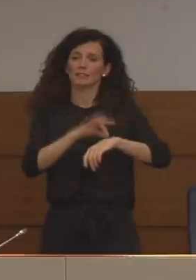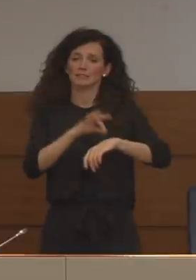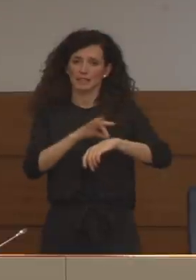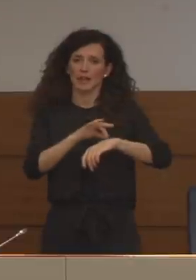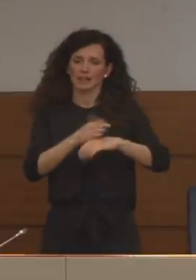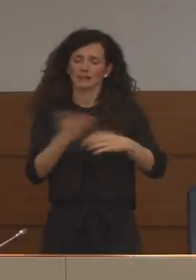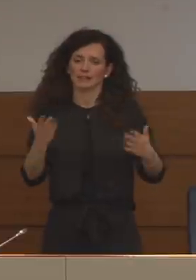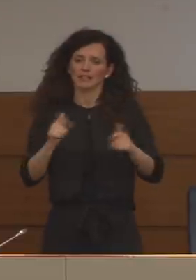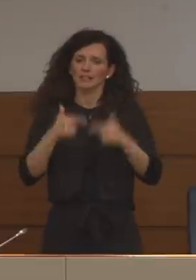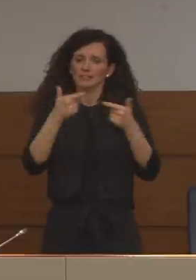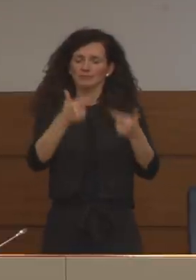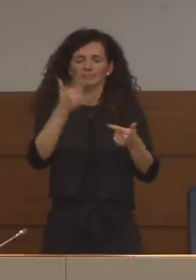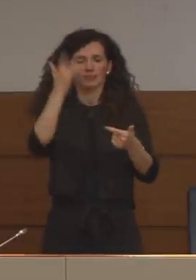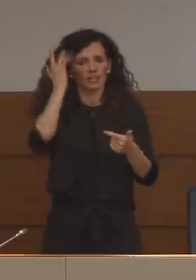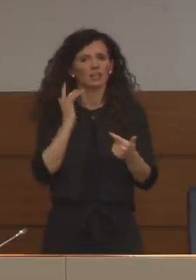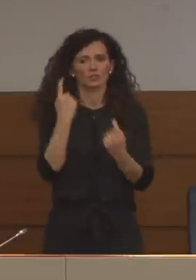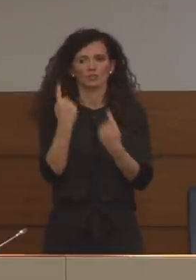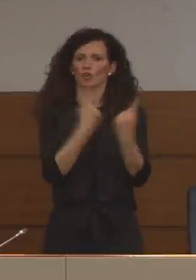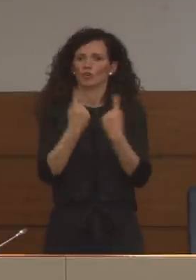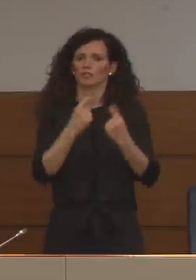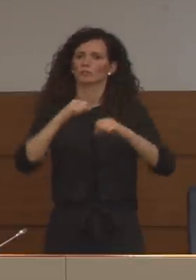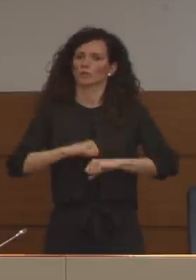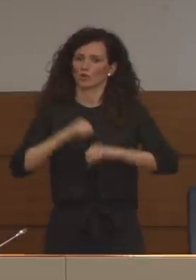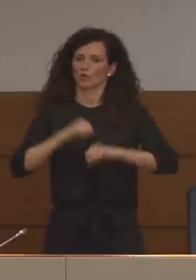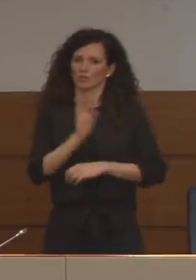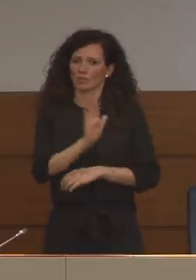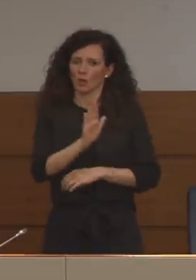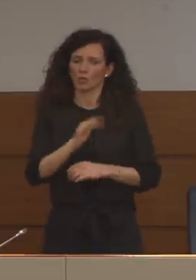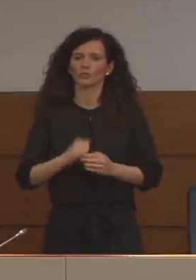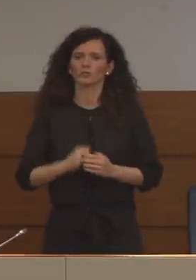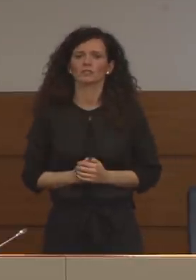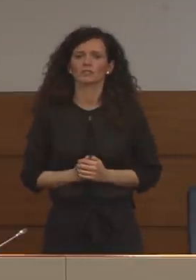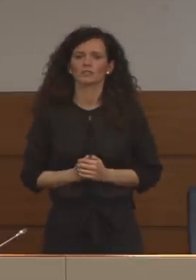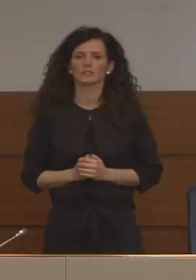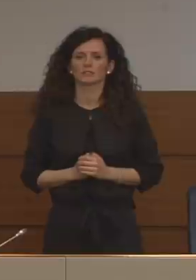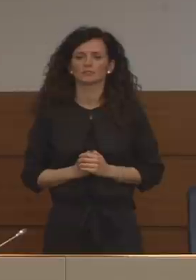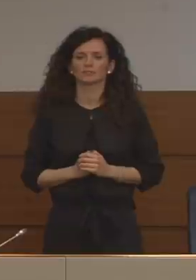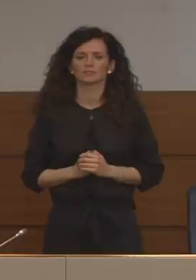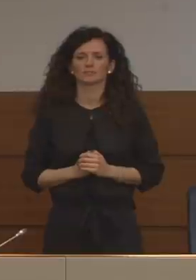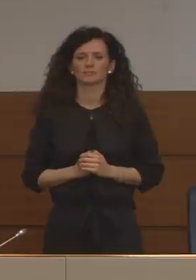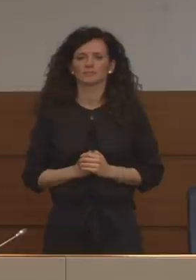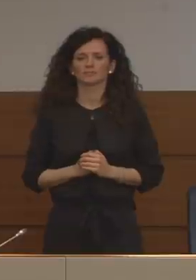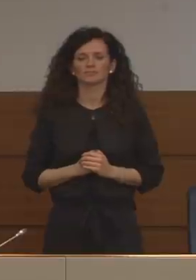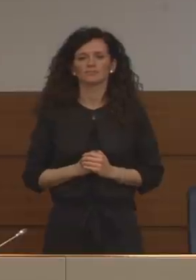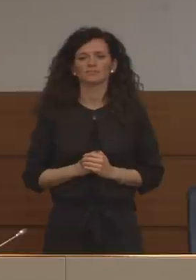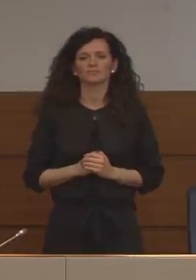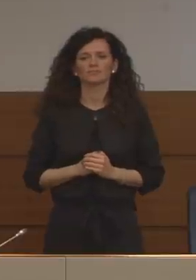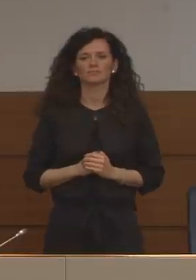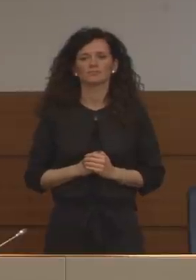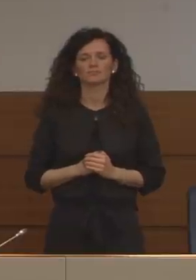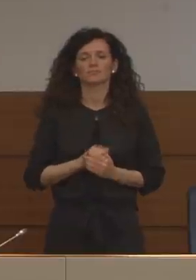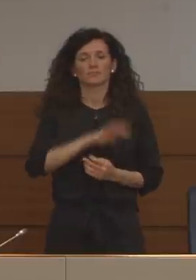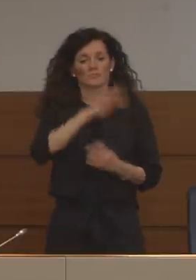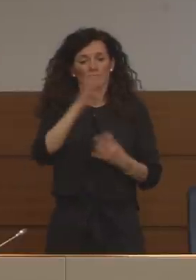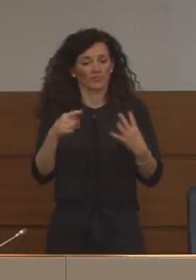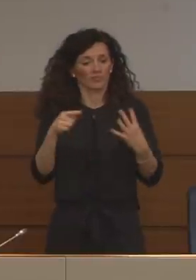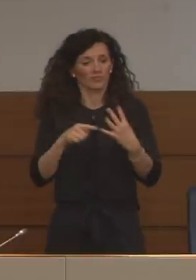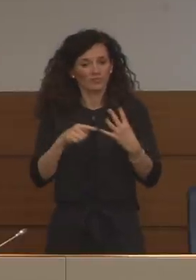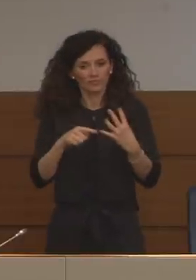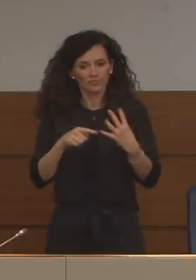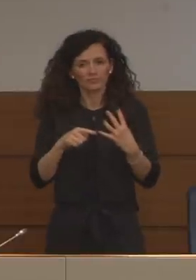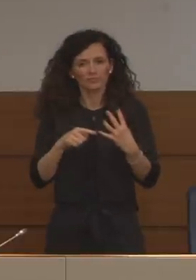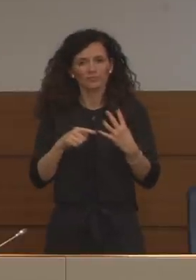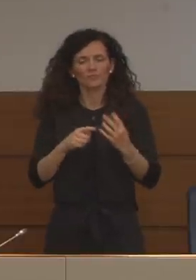determinante e per fare tutto questo è più in vengo al quarto concetto si è